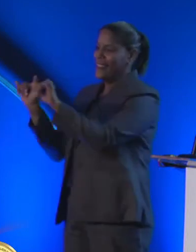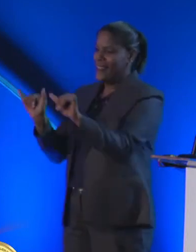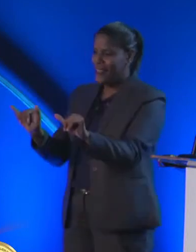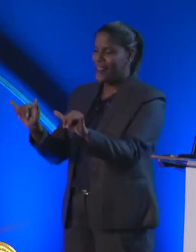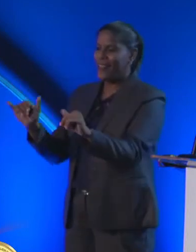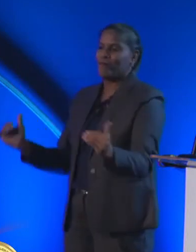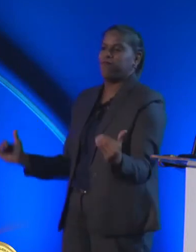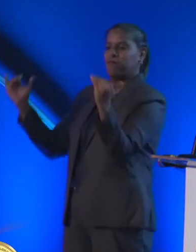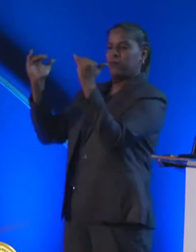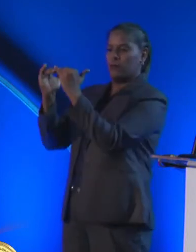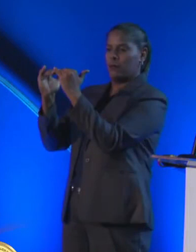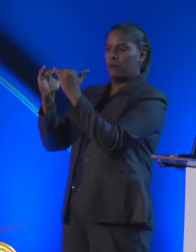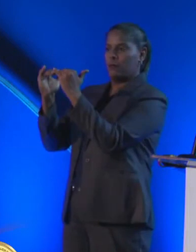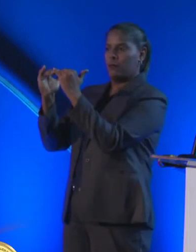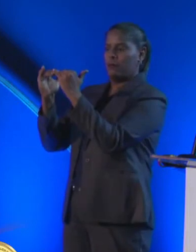la